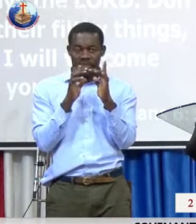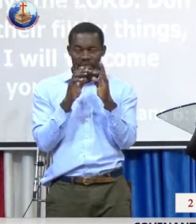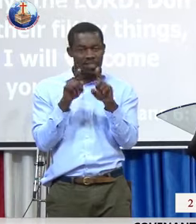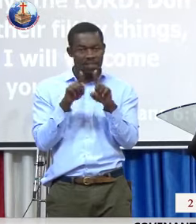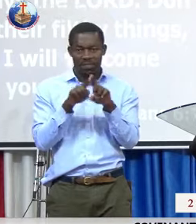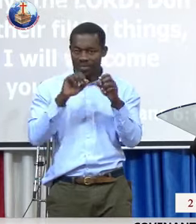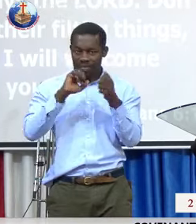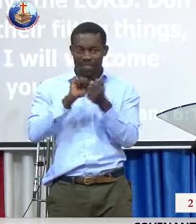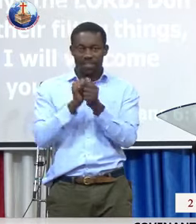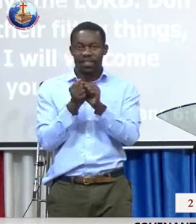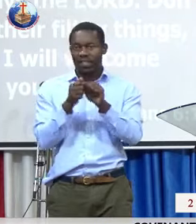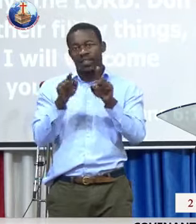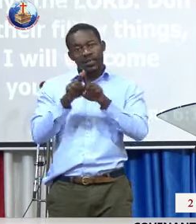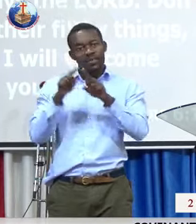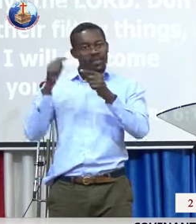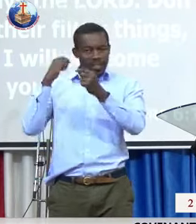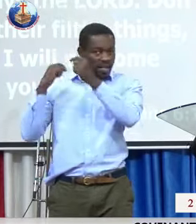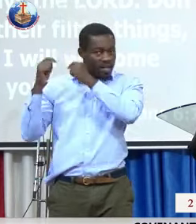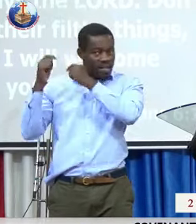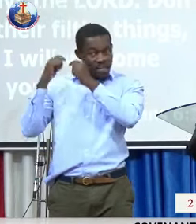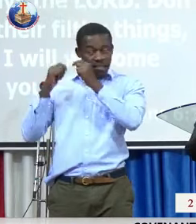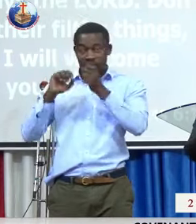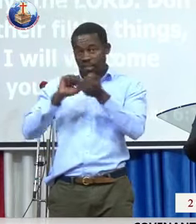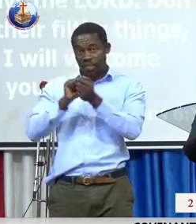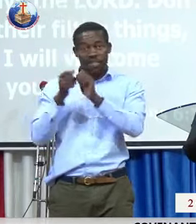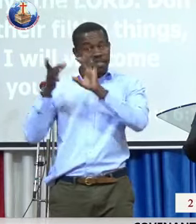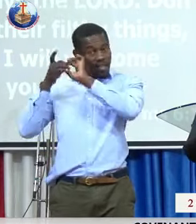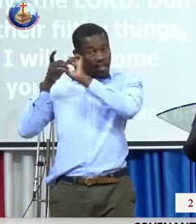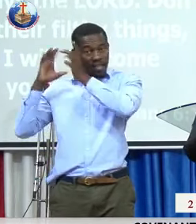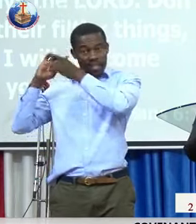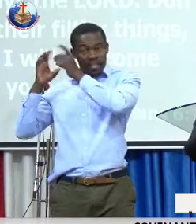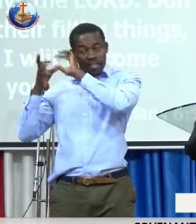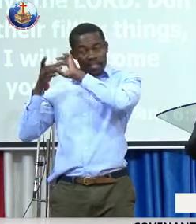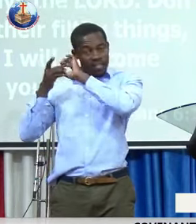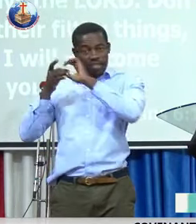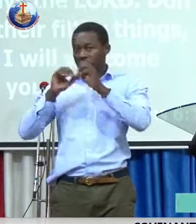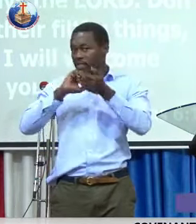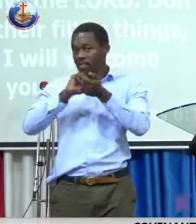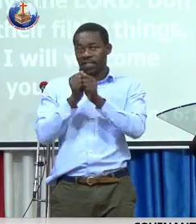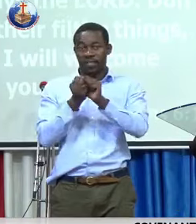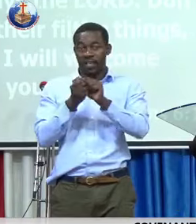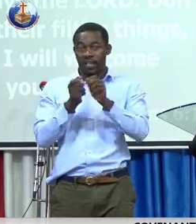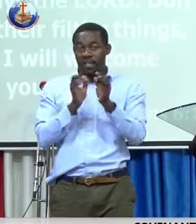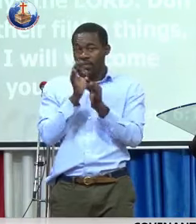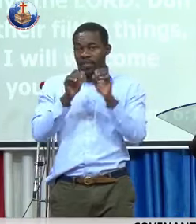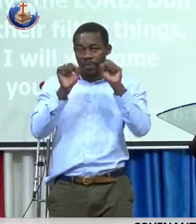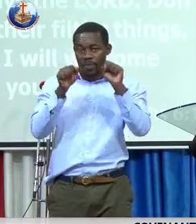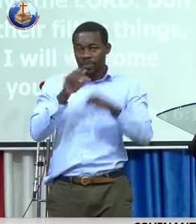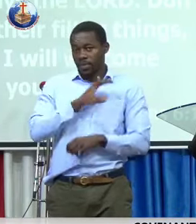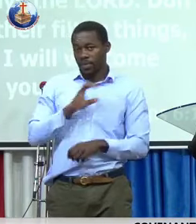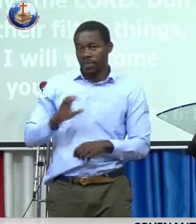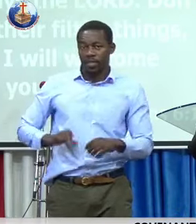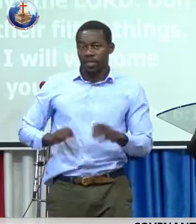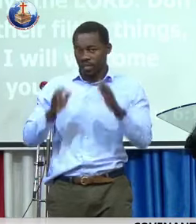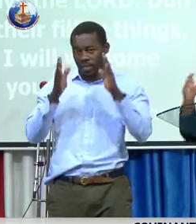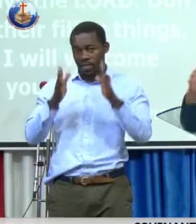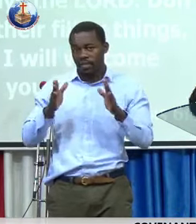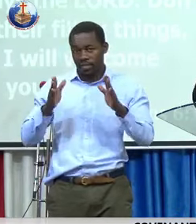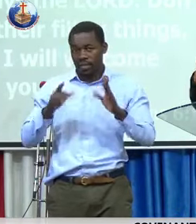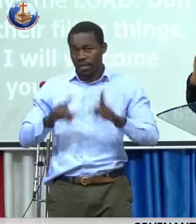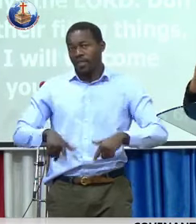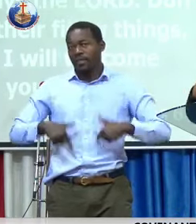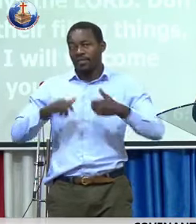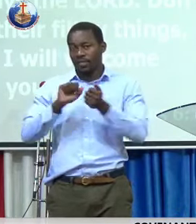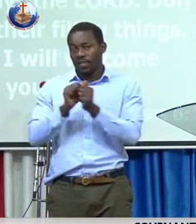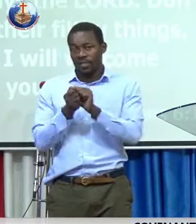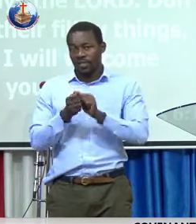Tamaduni na desturi pia zingalibadilika. Just 5% of us. Asilimia 5 tu ya Wakristo. Think about a place kwenye unakuanga hatuko